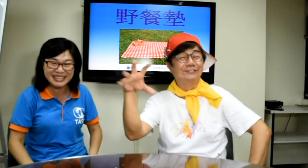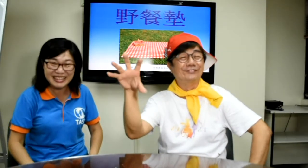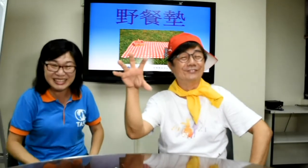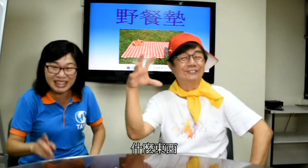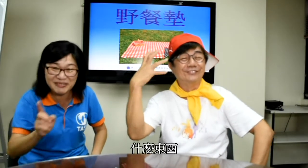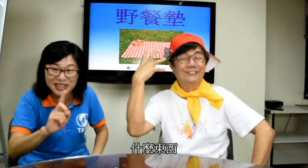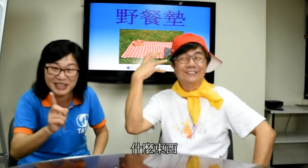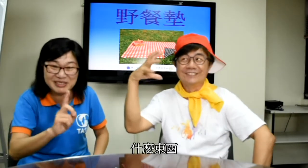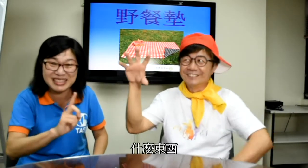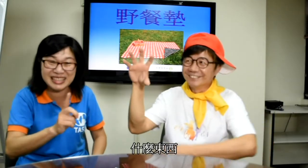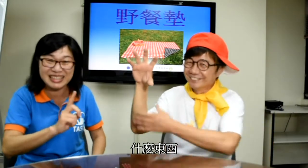什么东西？